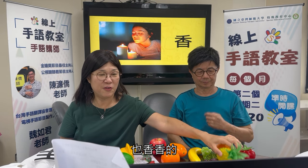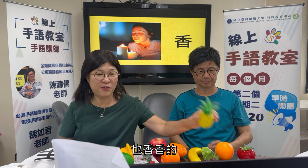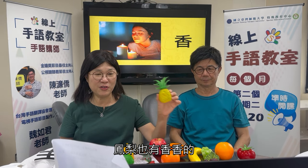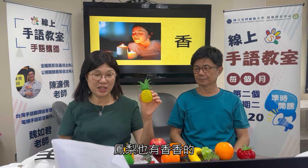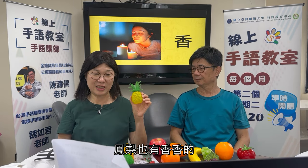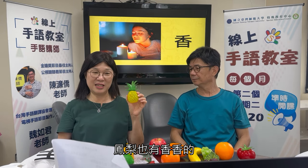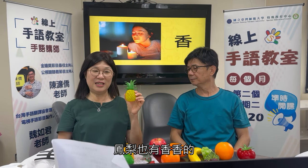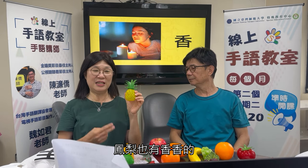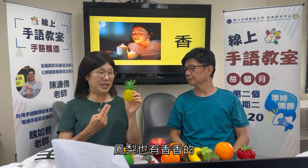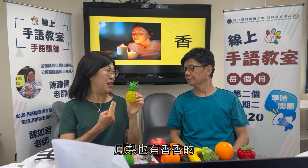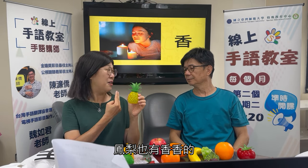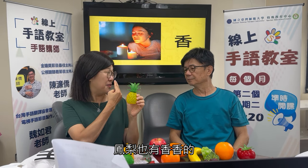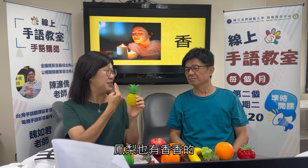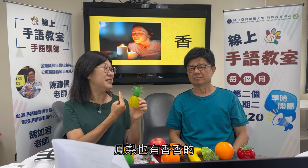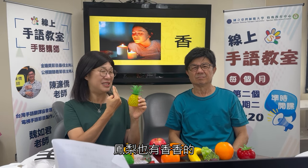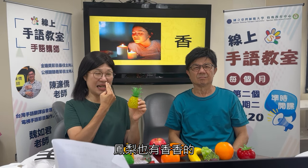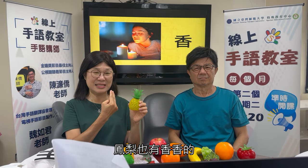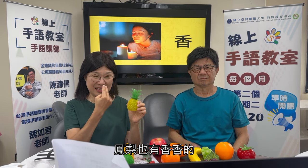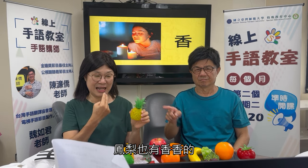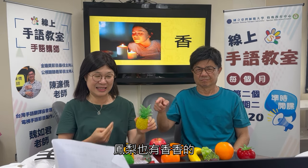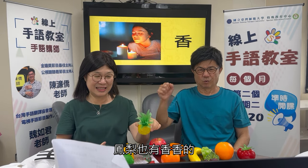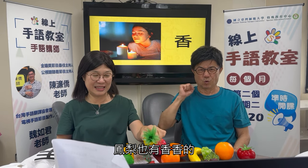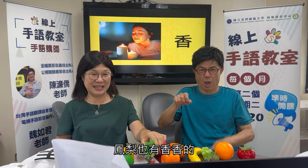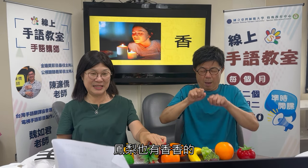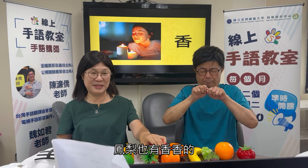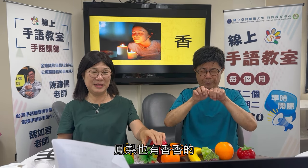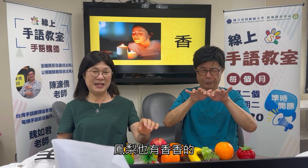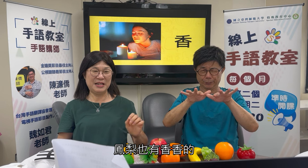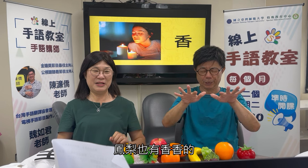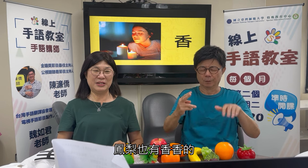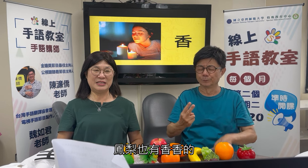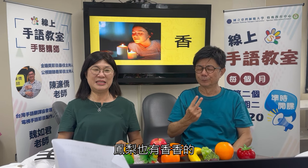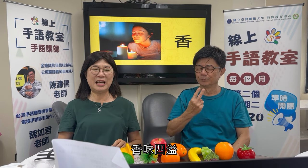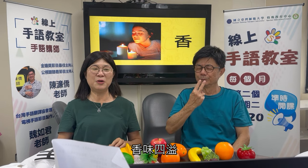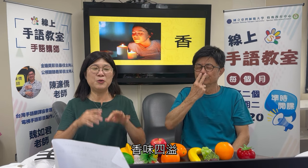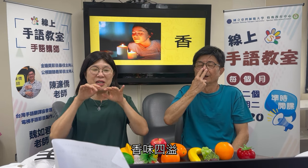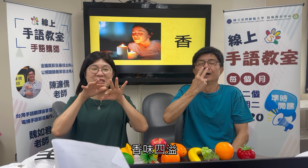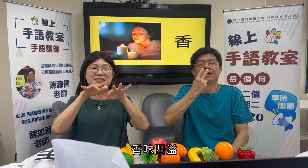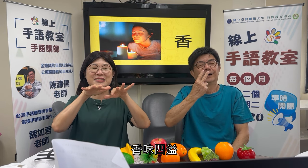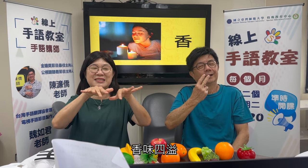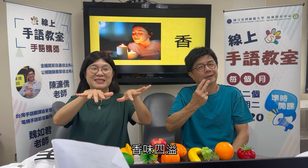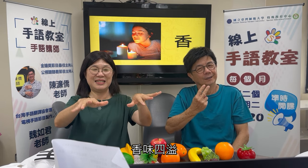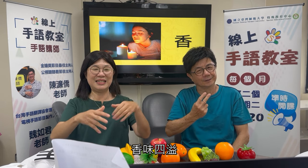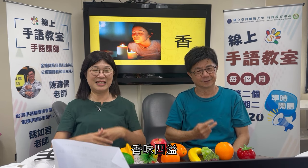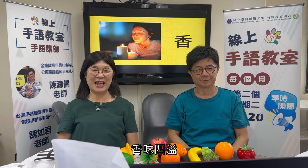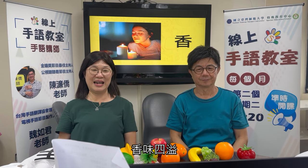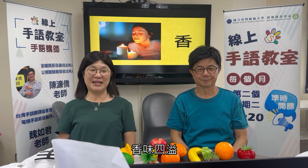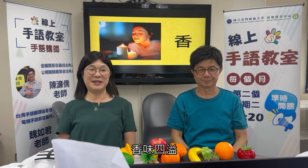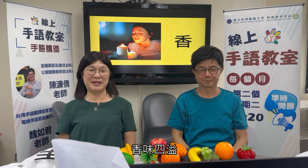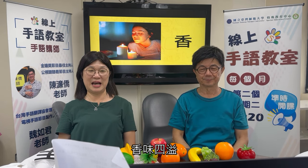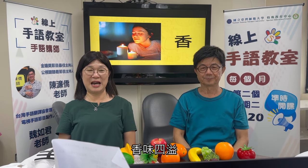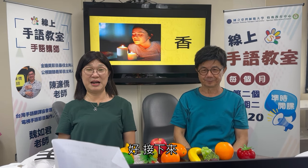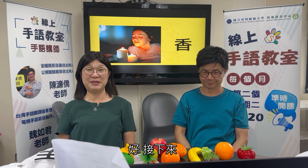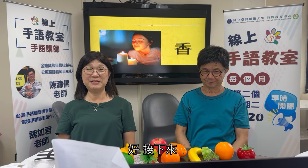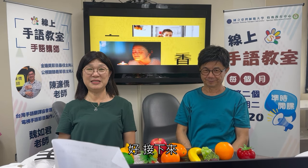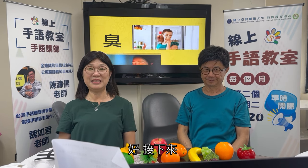凤梨也有香香的，香味四溢啊。好，接下